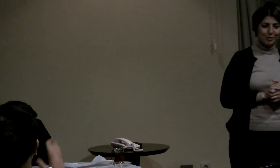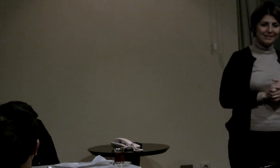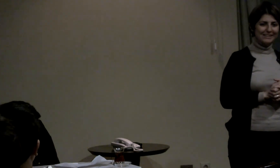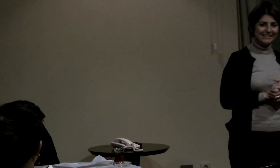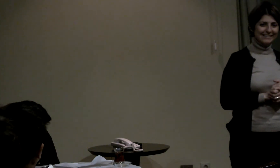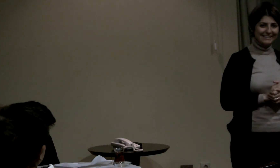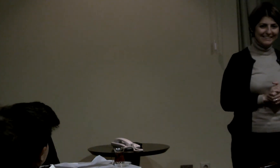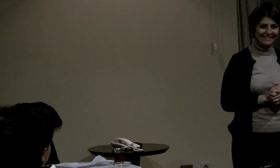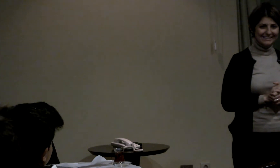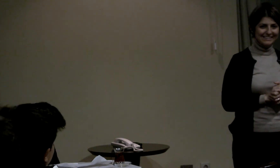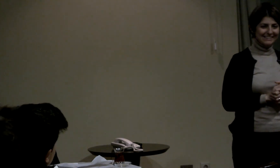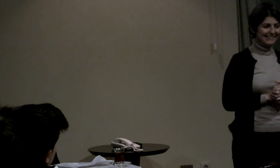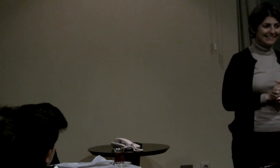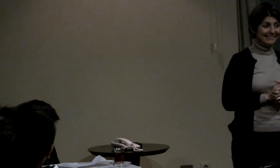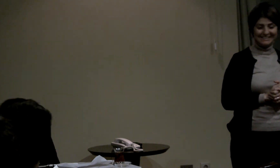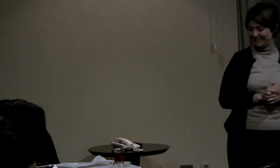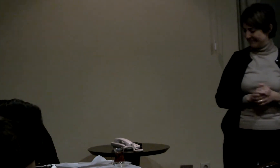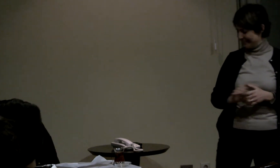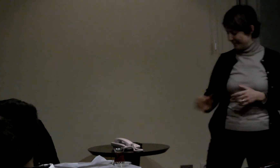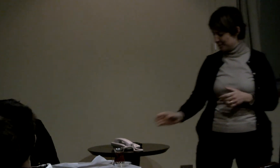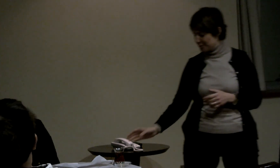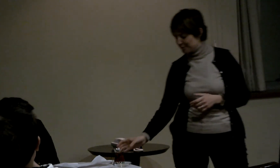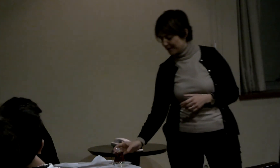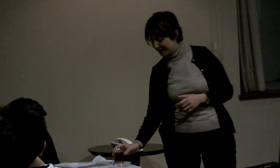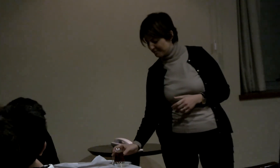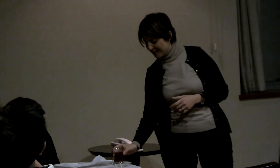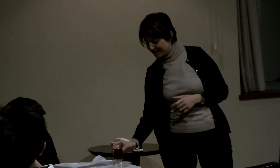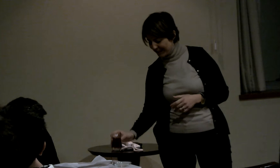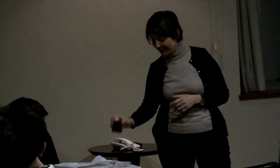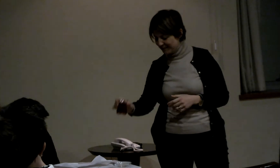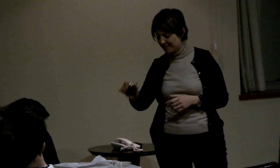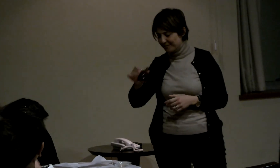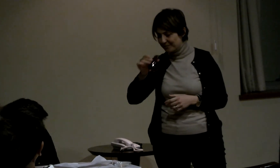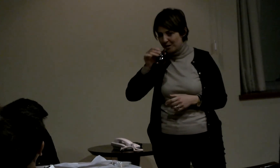söyledik. Evet, evet. Aslında düşünün bakalım biraz neydi?